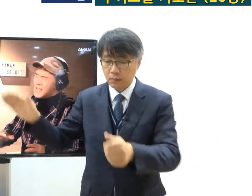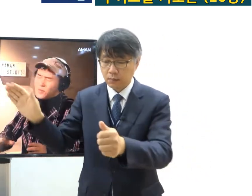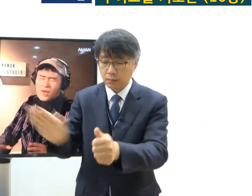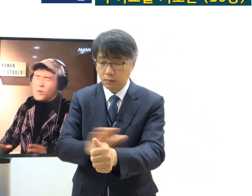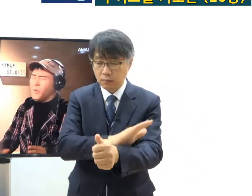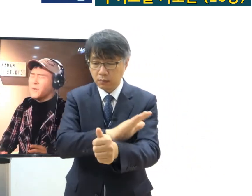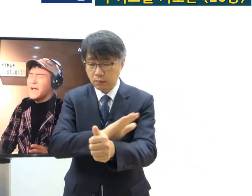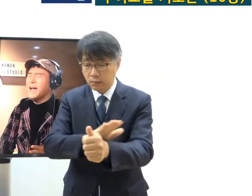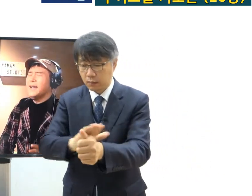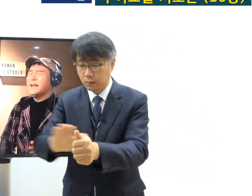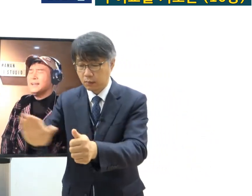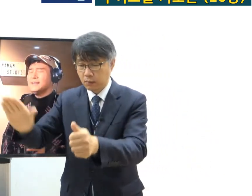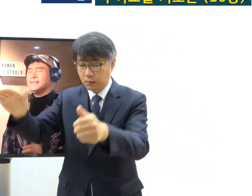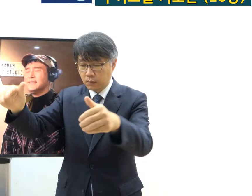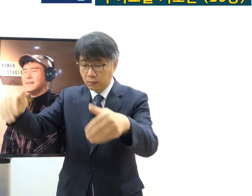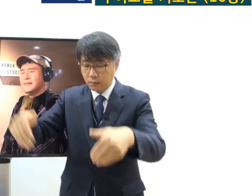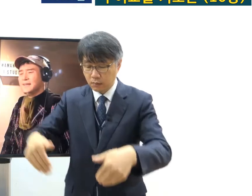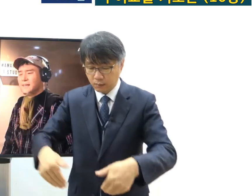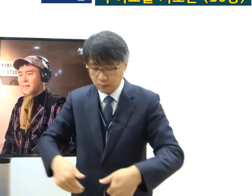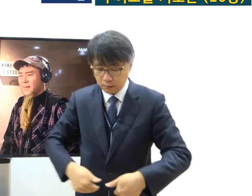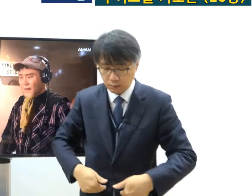따뜻한 위로가